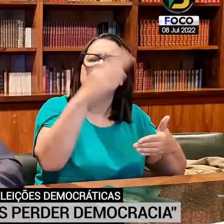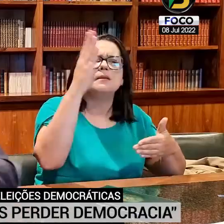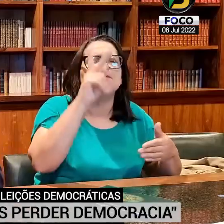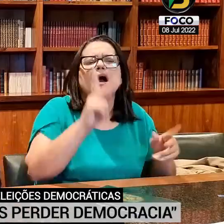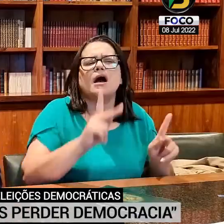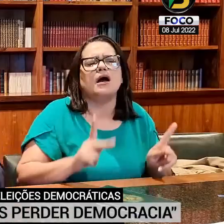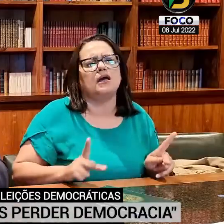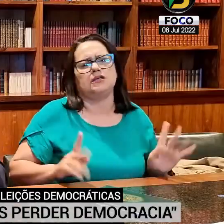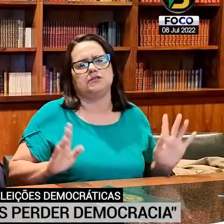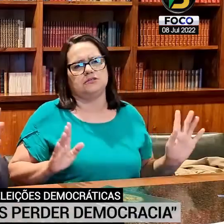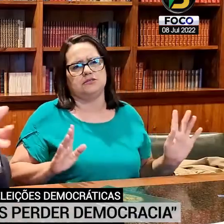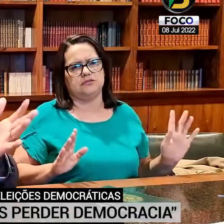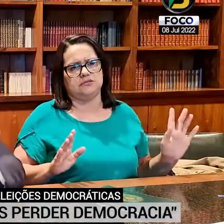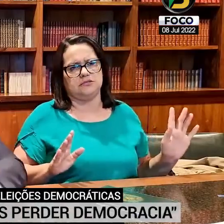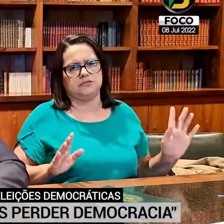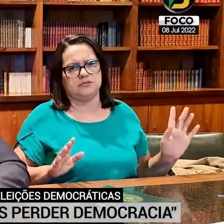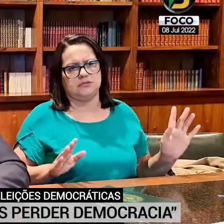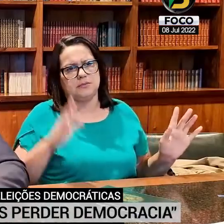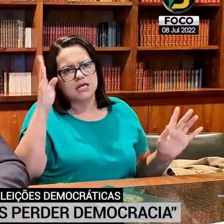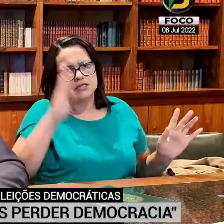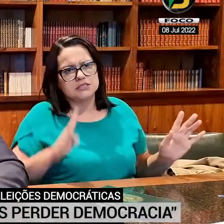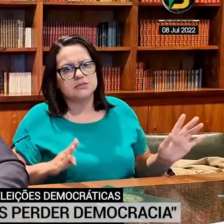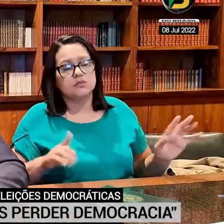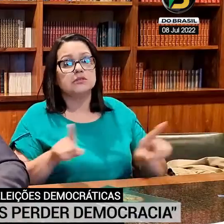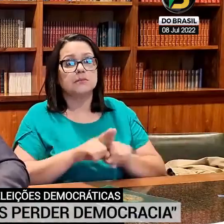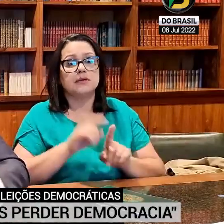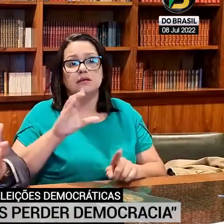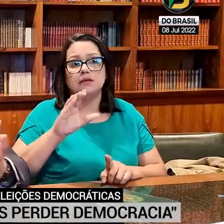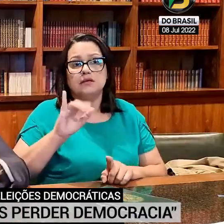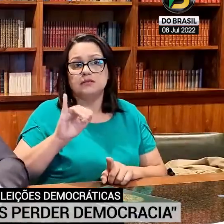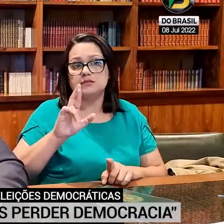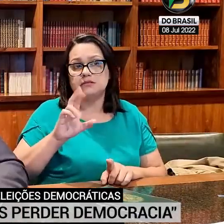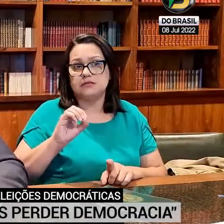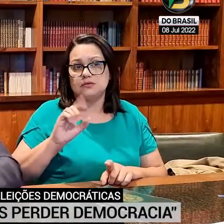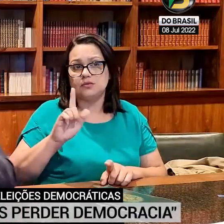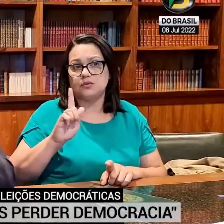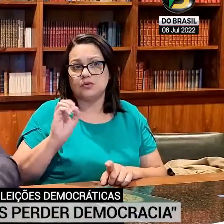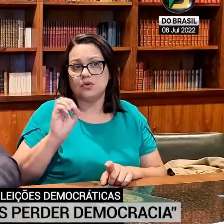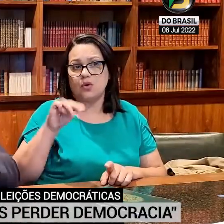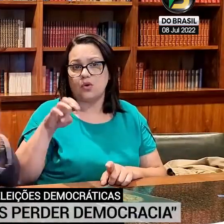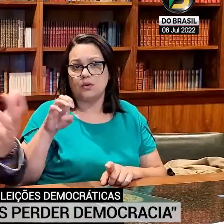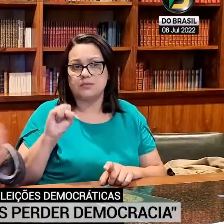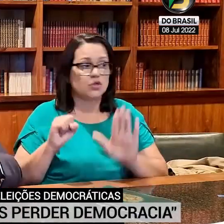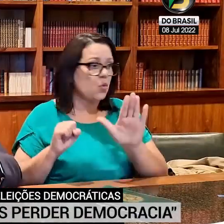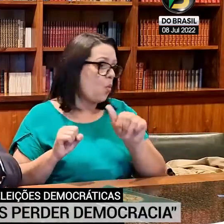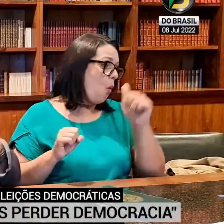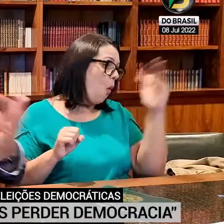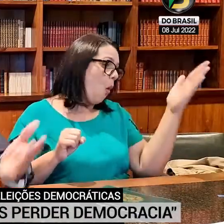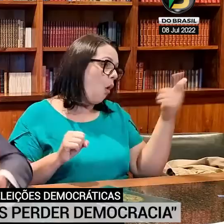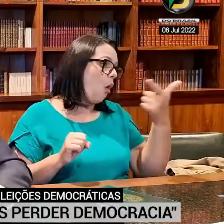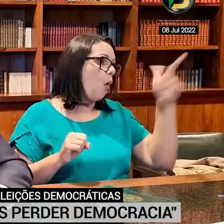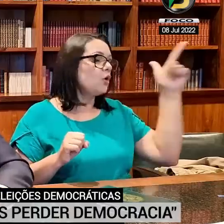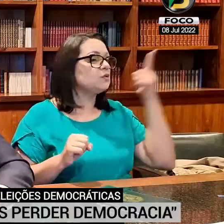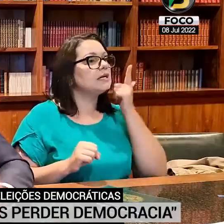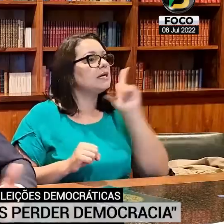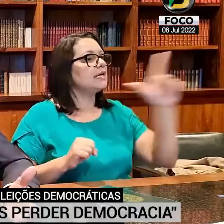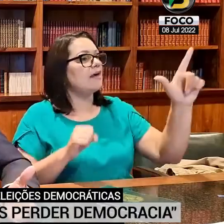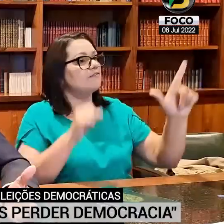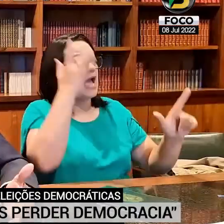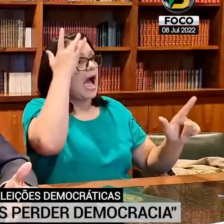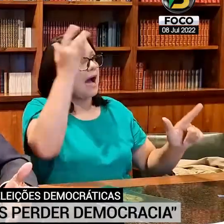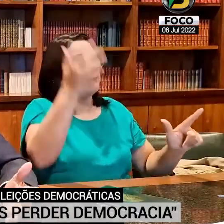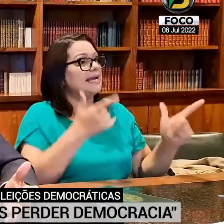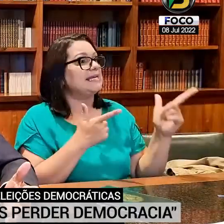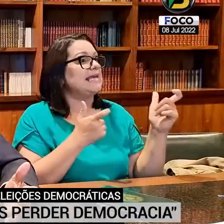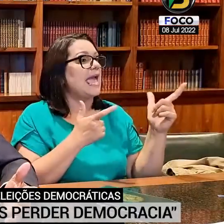o próprio também candidato Ciro Gomes já falou que horas eu o outro lado da vamos temos uma guerra civil no dia